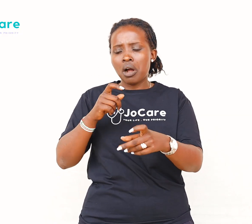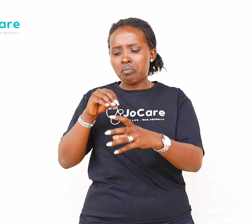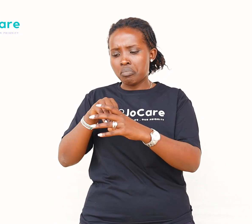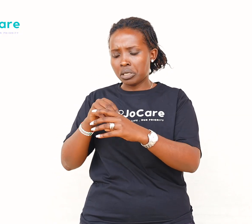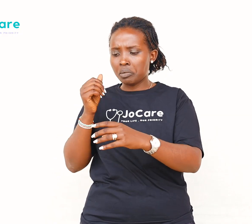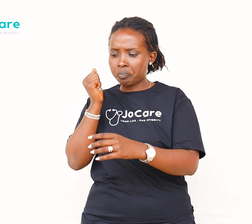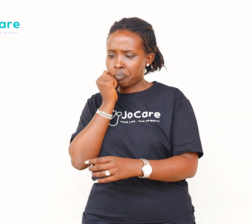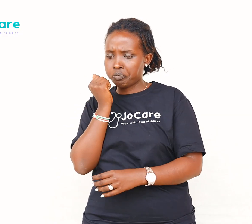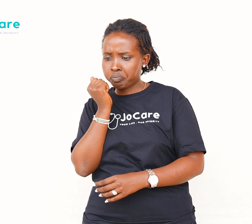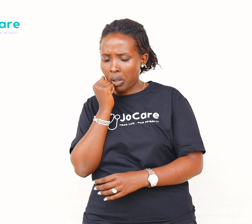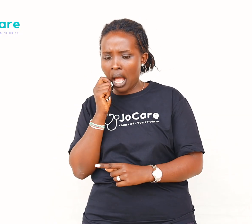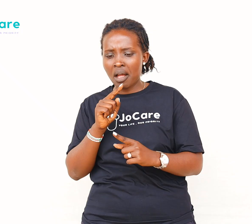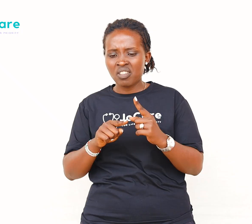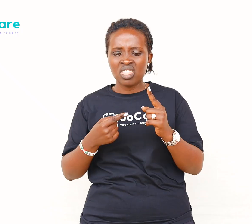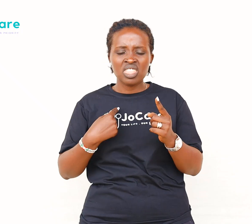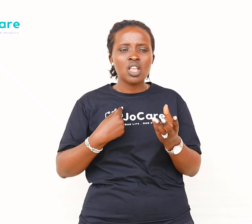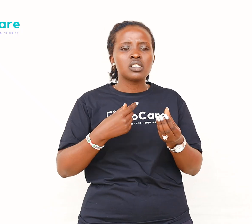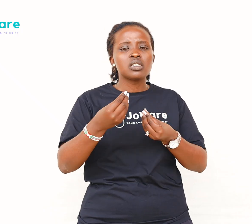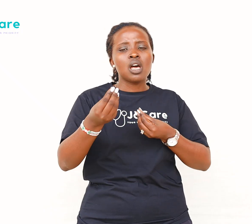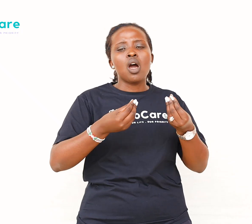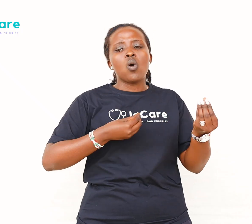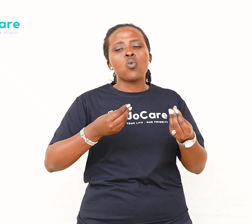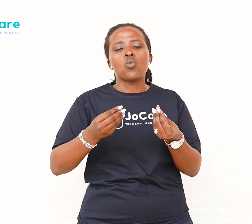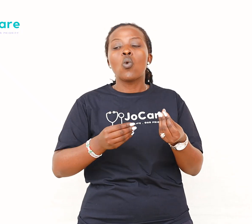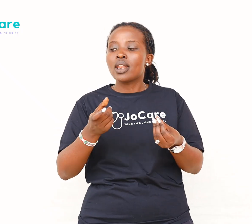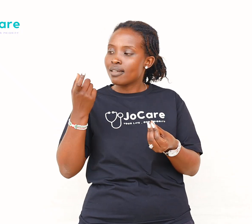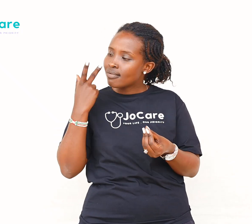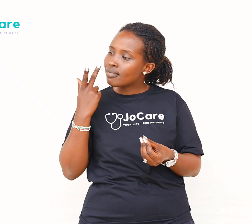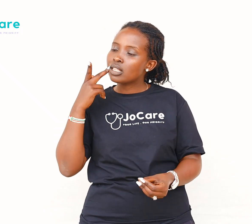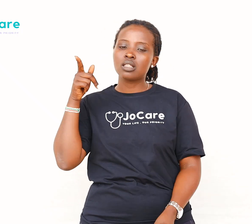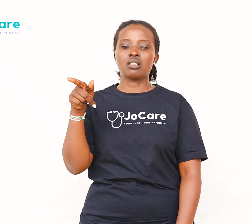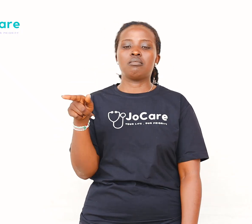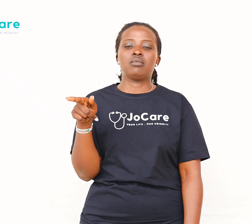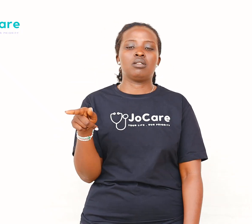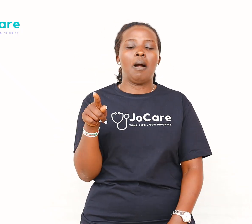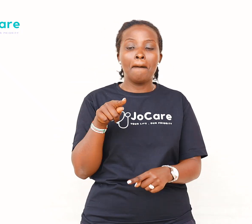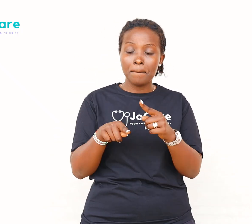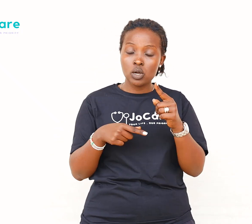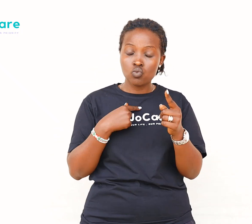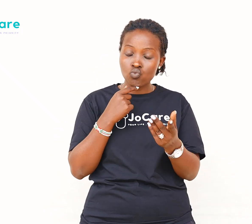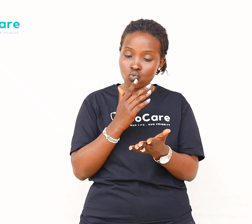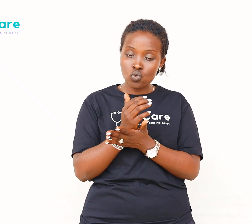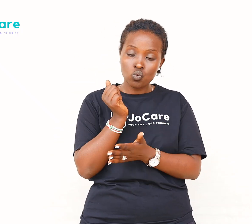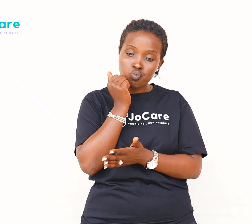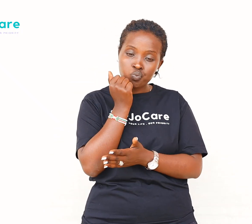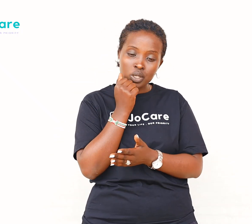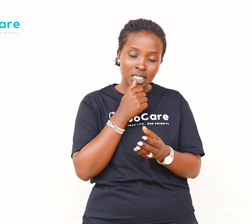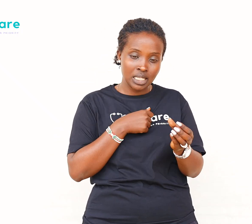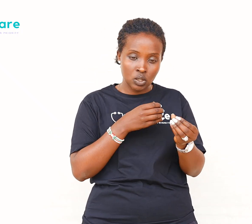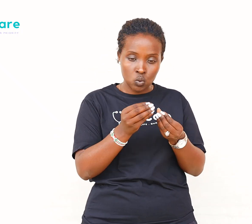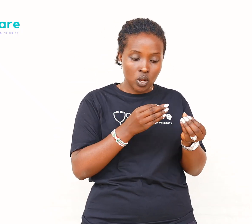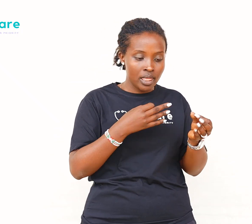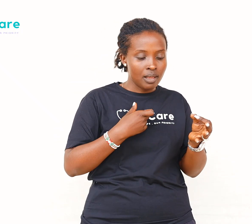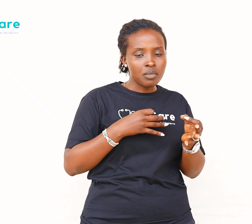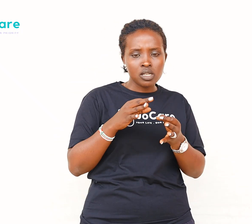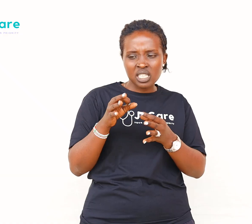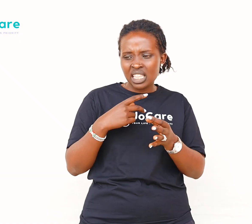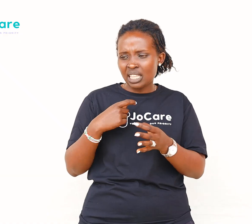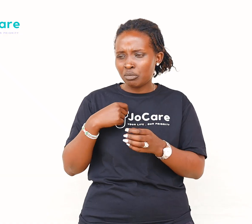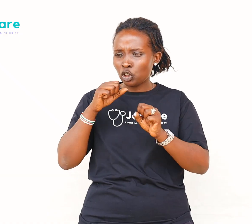cy'imihango, kuvuga ati nge nzagura kotegisi imeze gutya. Noneho akaba azi ko ari na kotegisi ishobora kubika